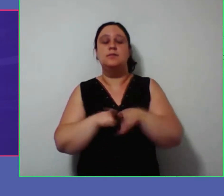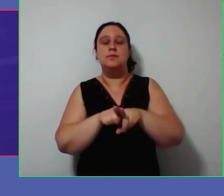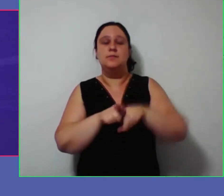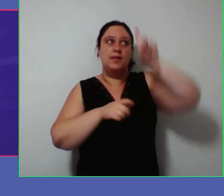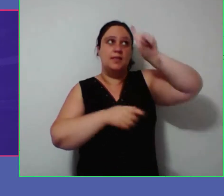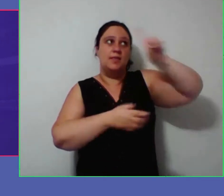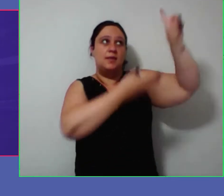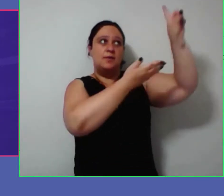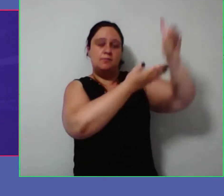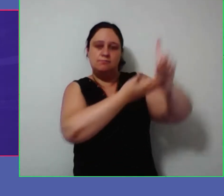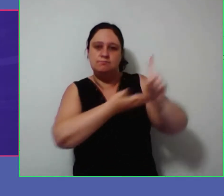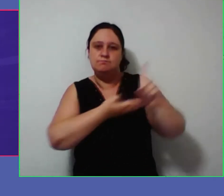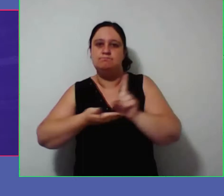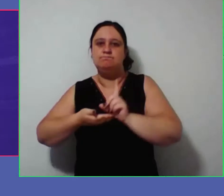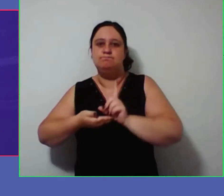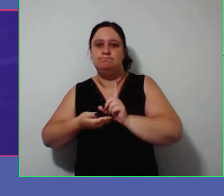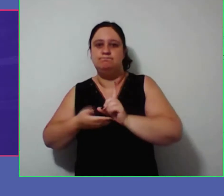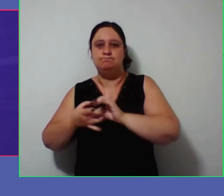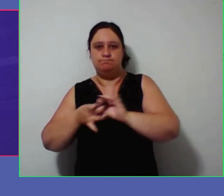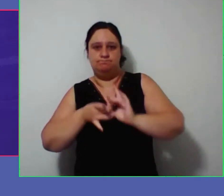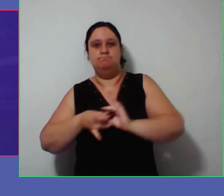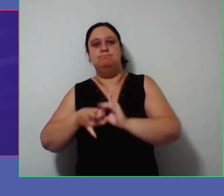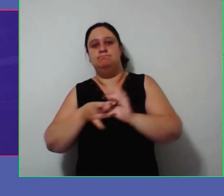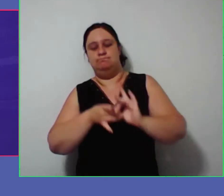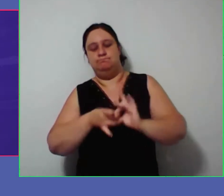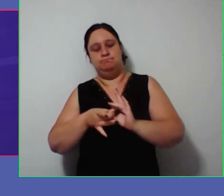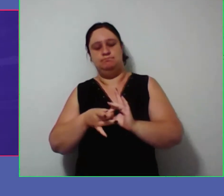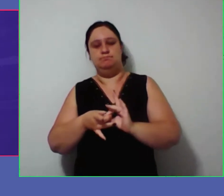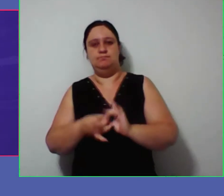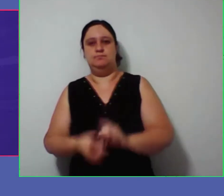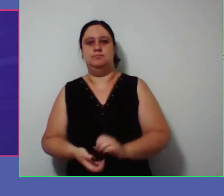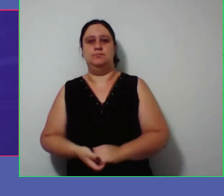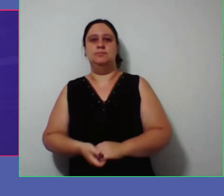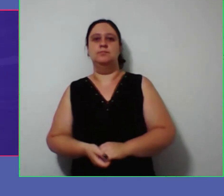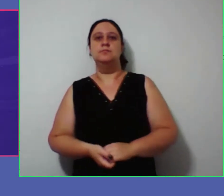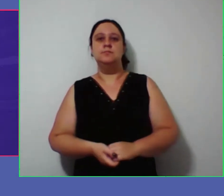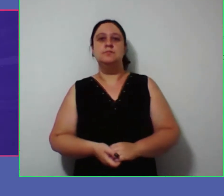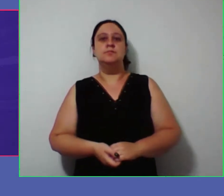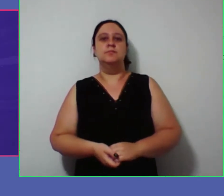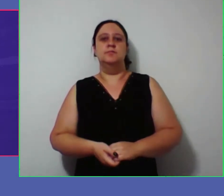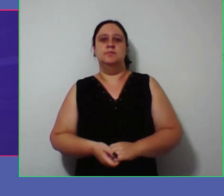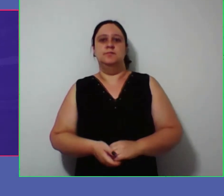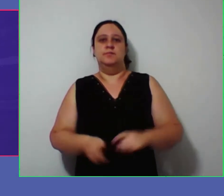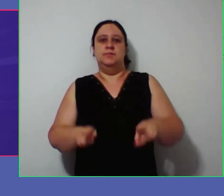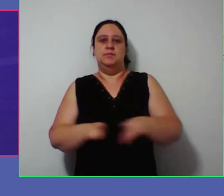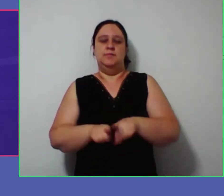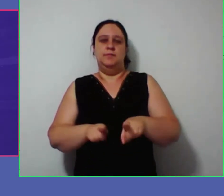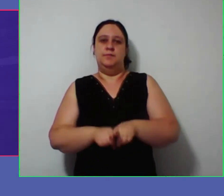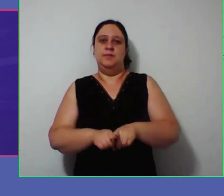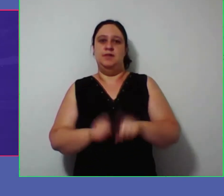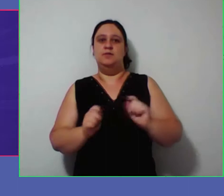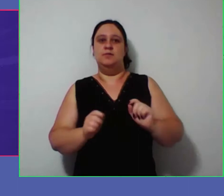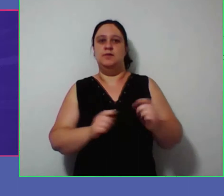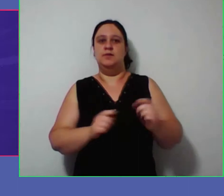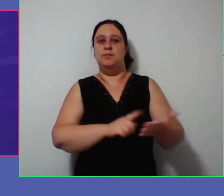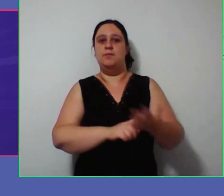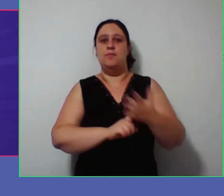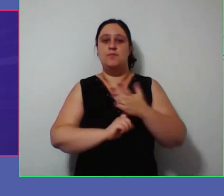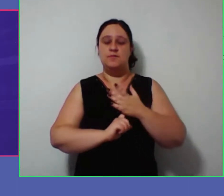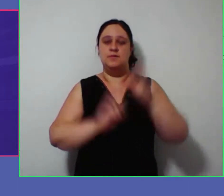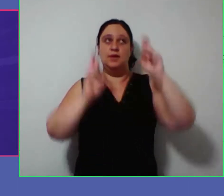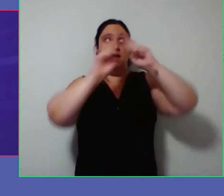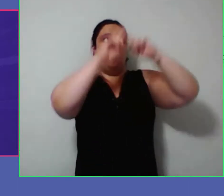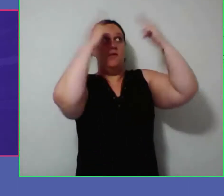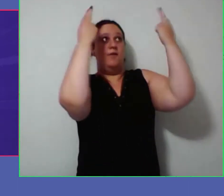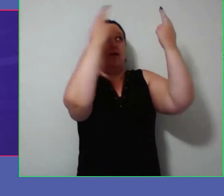então ele veio para trazer o reino celestial aqui na terra,